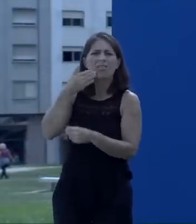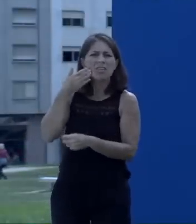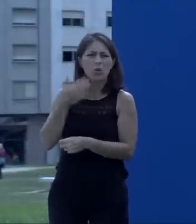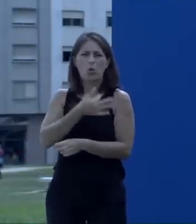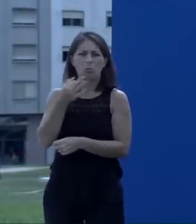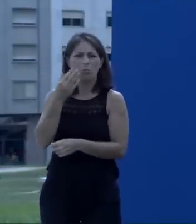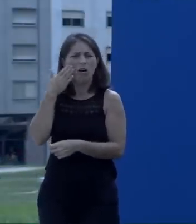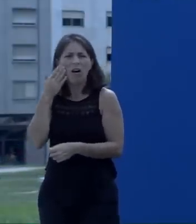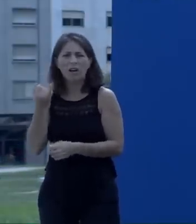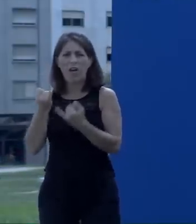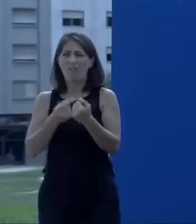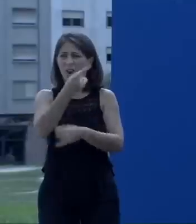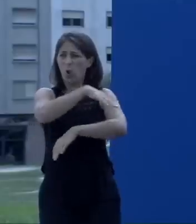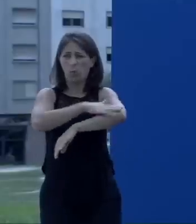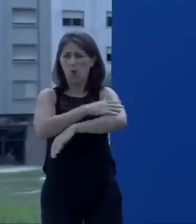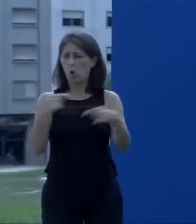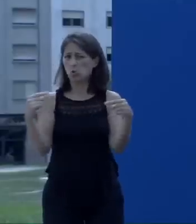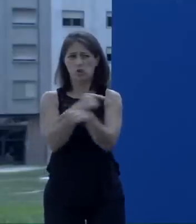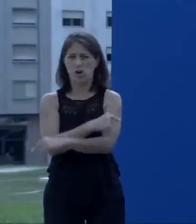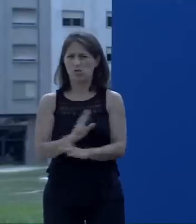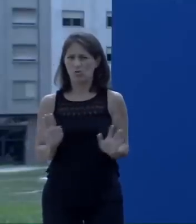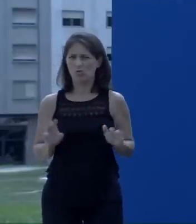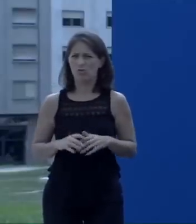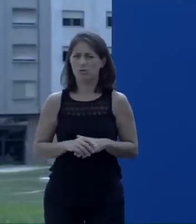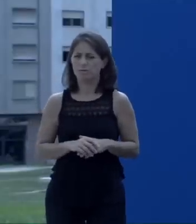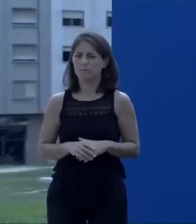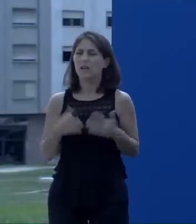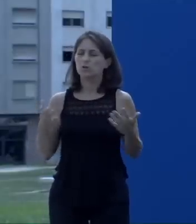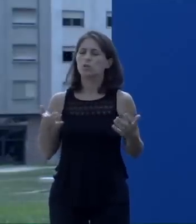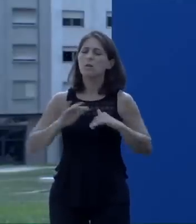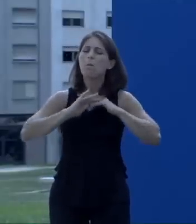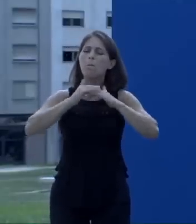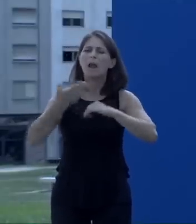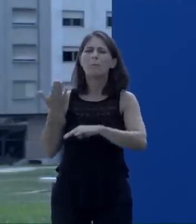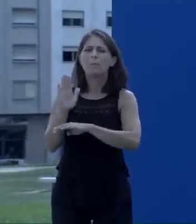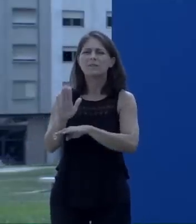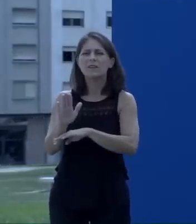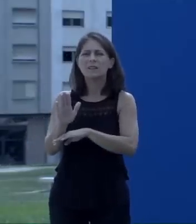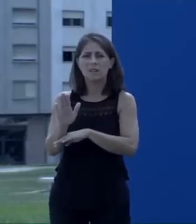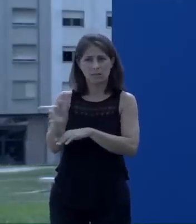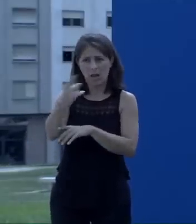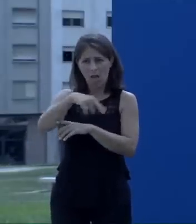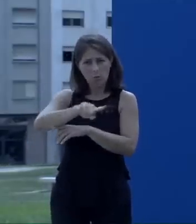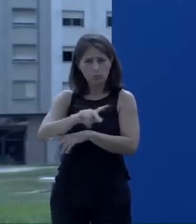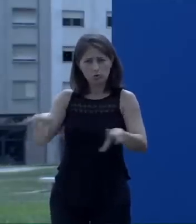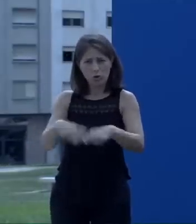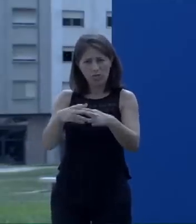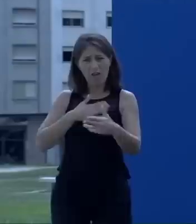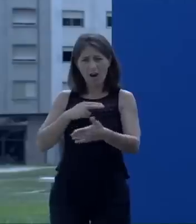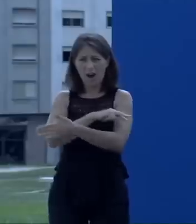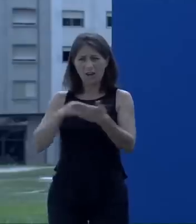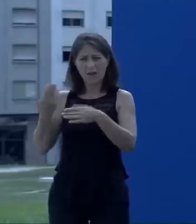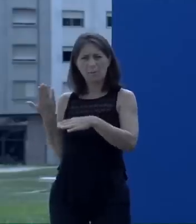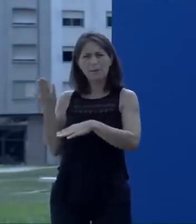por xente pouco digna e pouco decente. Por iso en Marea se presenta hoxe á sociedade galega neste inicio de